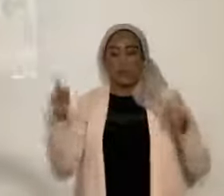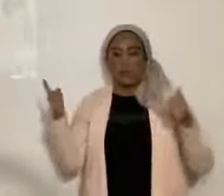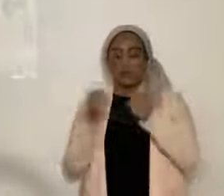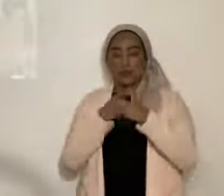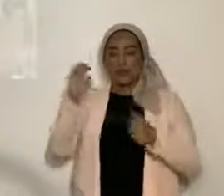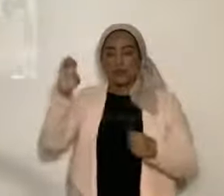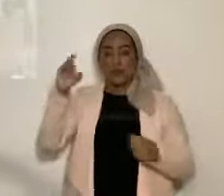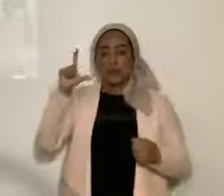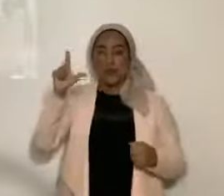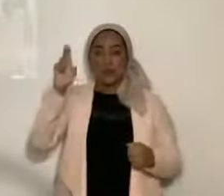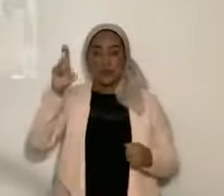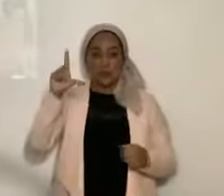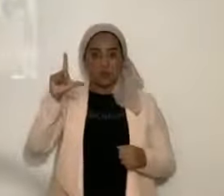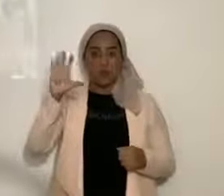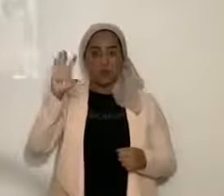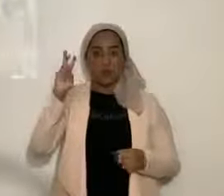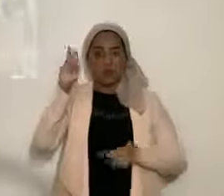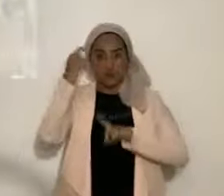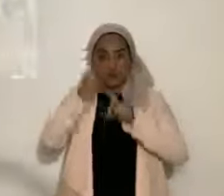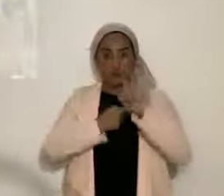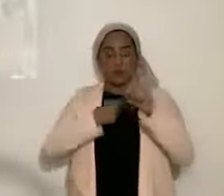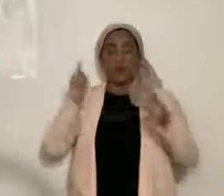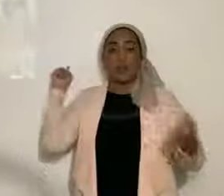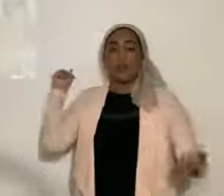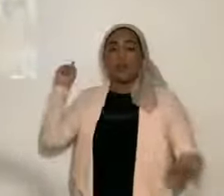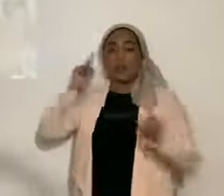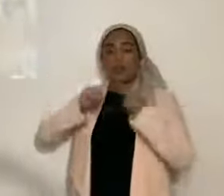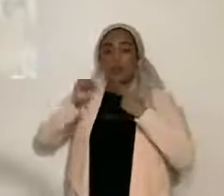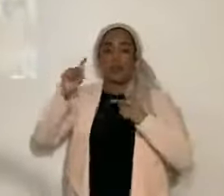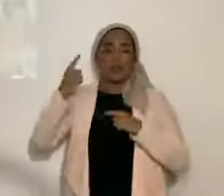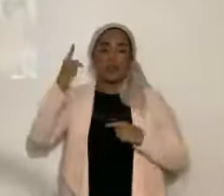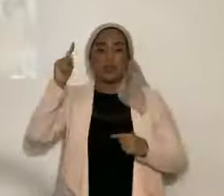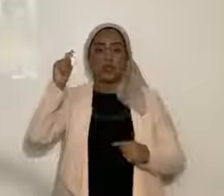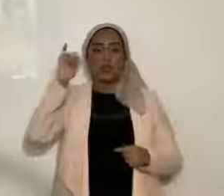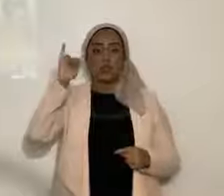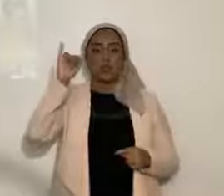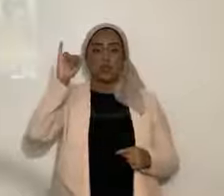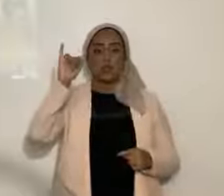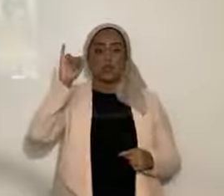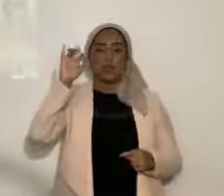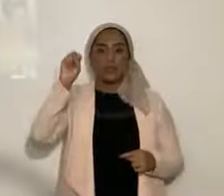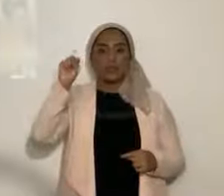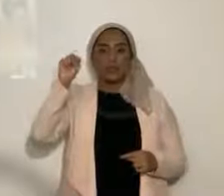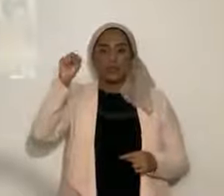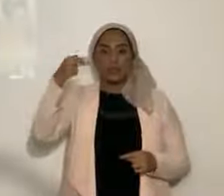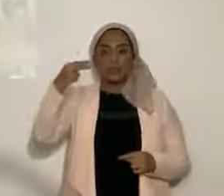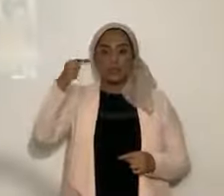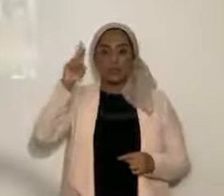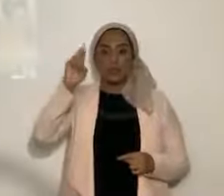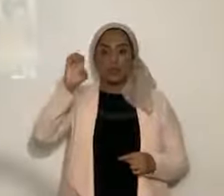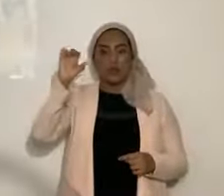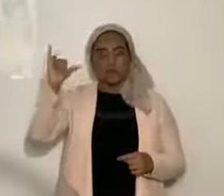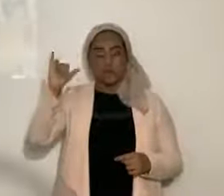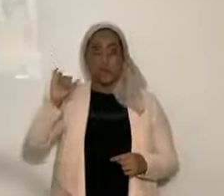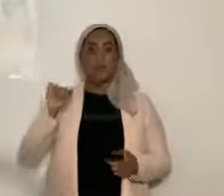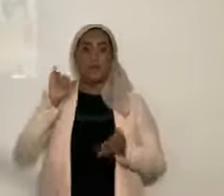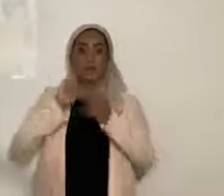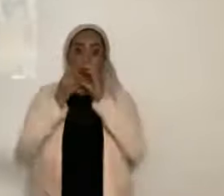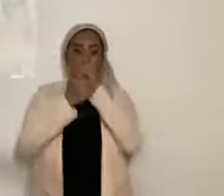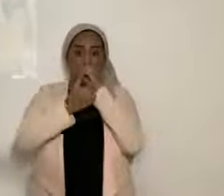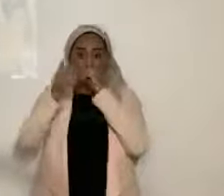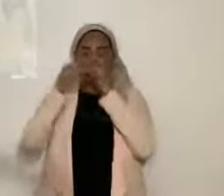Elul, del sexto mes, hasta el primero de Tisri, es la última trompeta. A esa trompeta